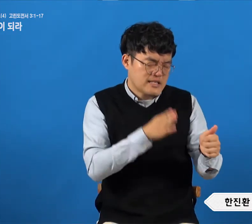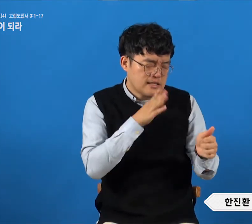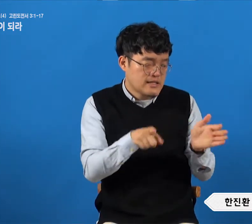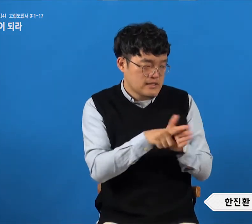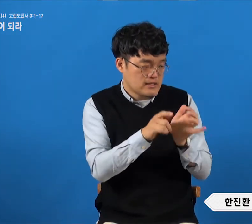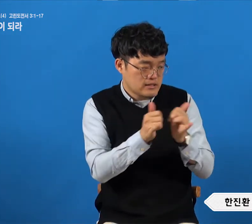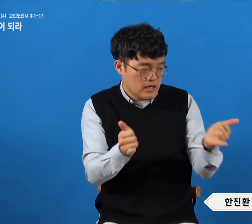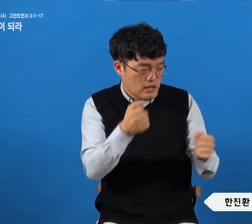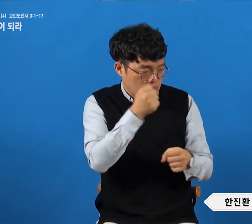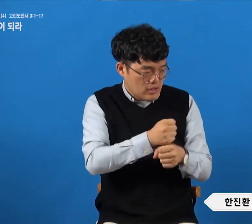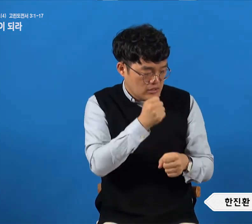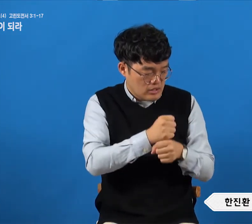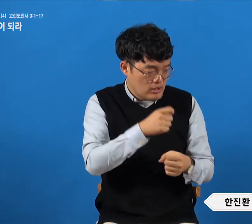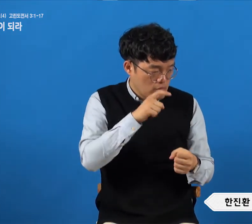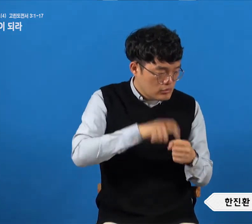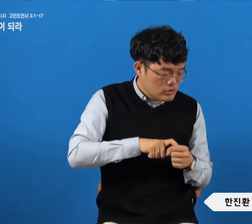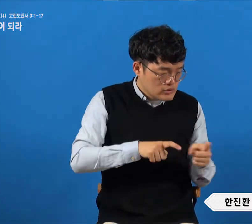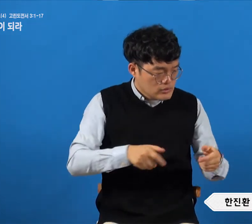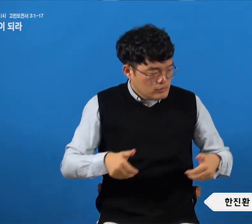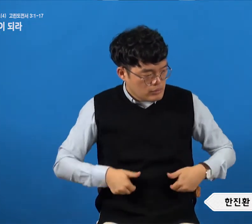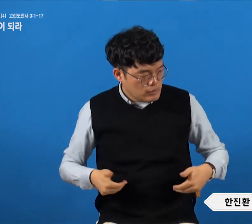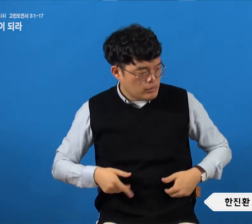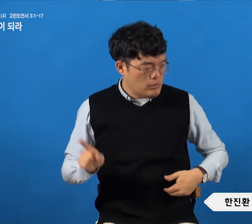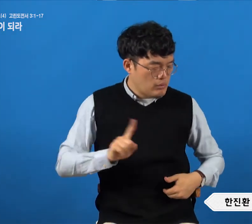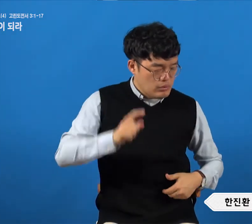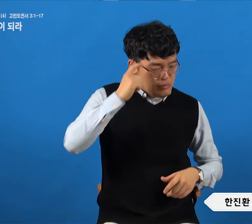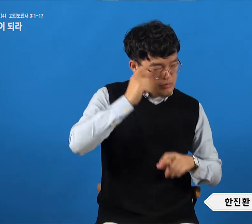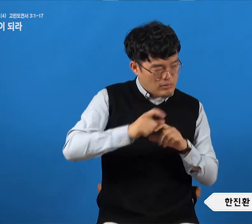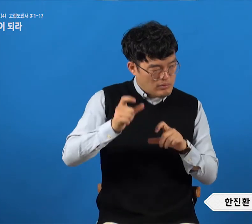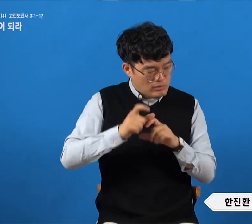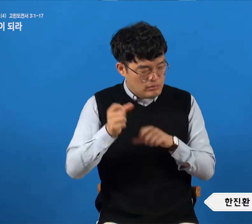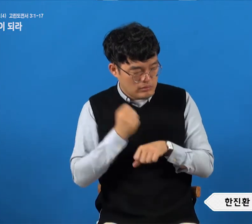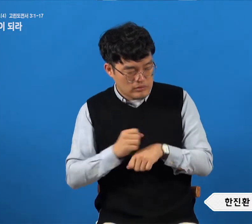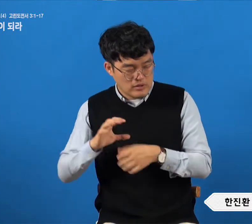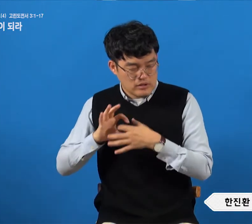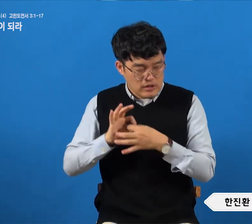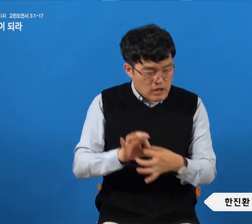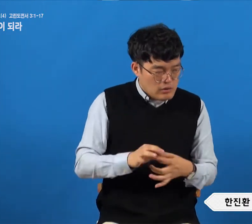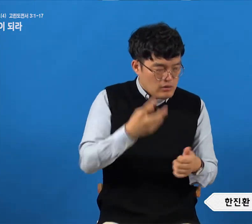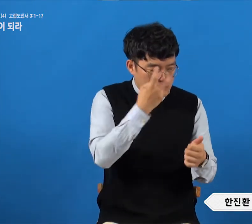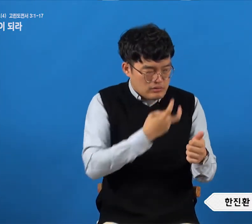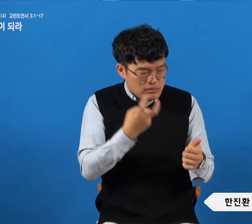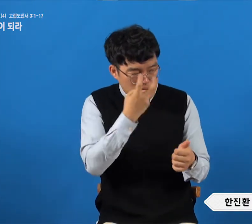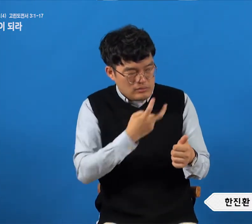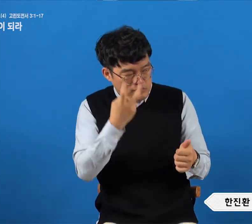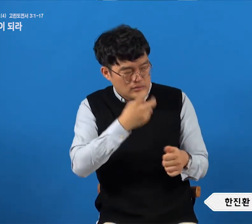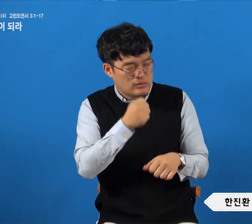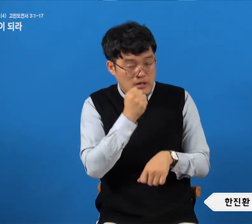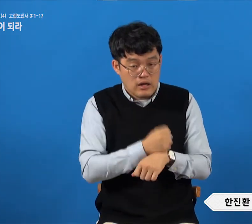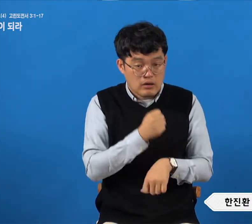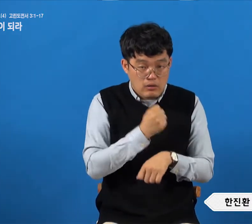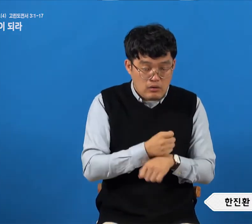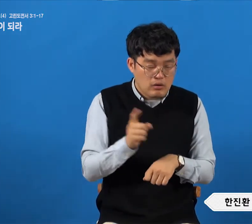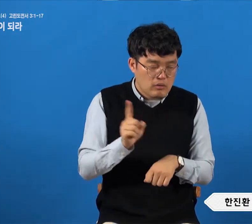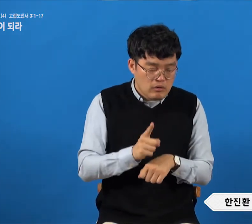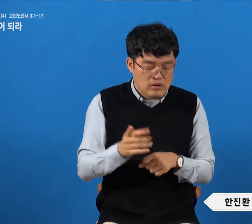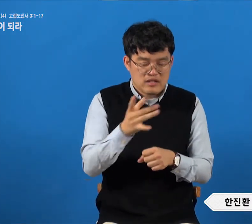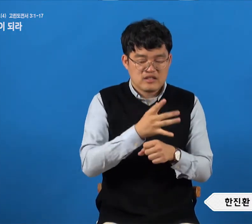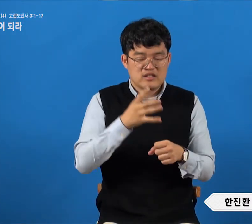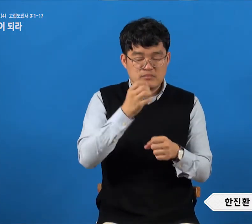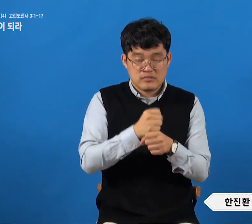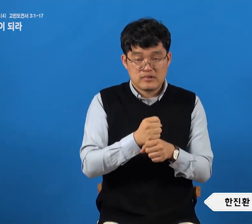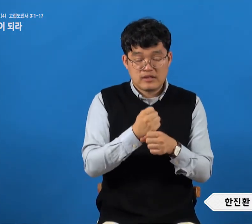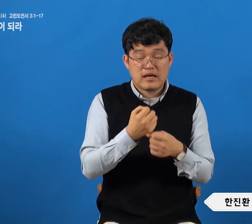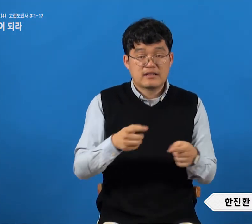진정한 신자 만들기 위해서 필요한 것이 무엇인가 고민하면서 지속적으로 돌봐주고 짐을 나누어